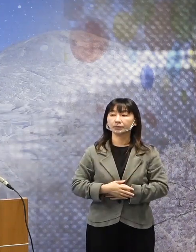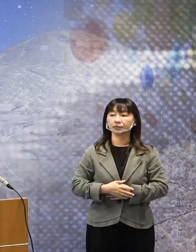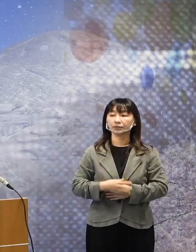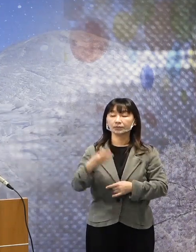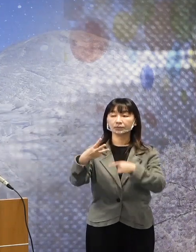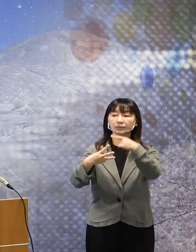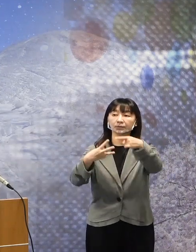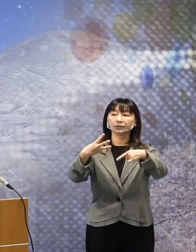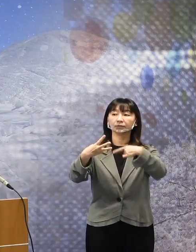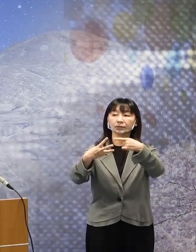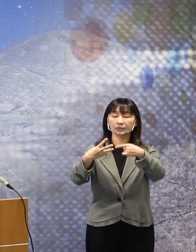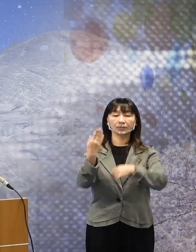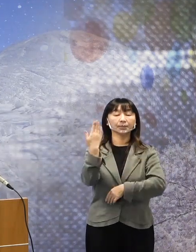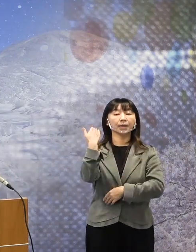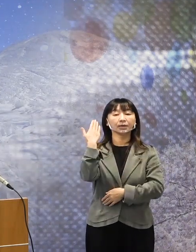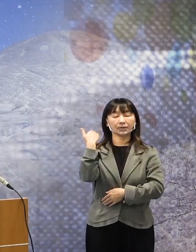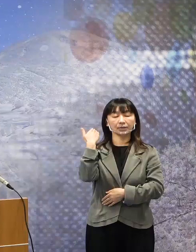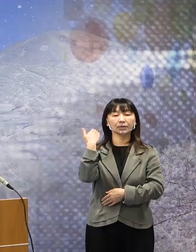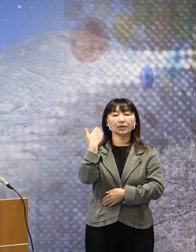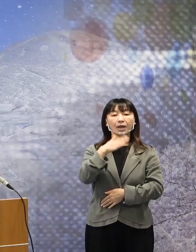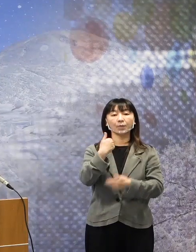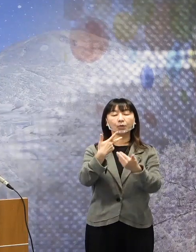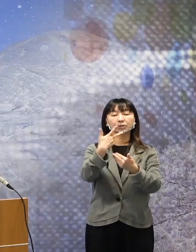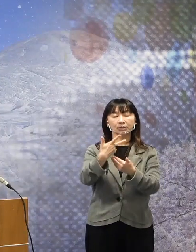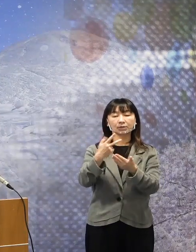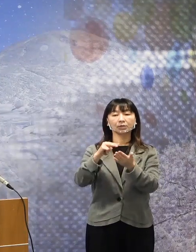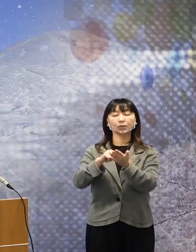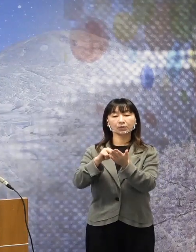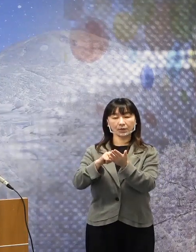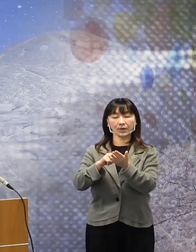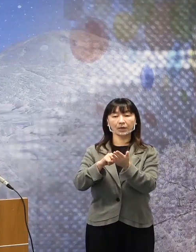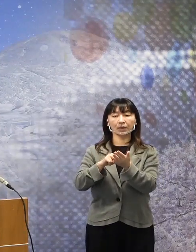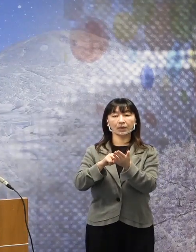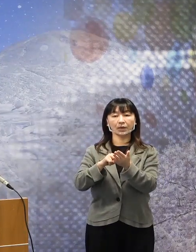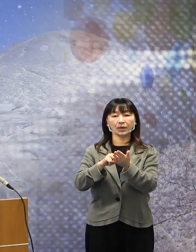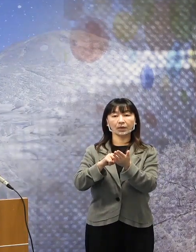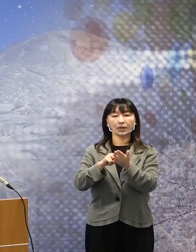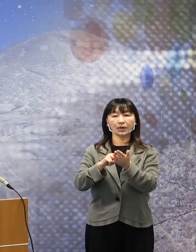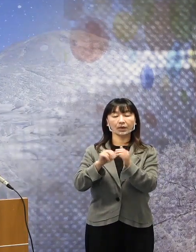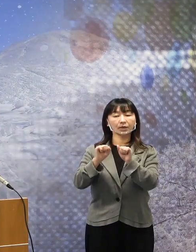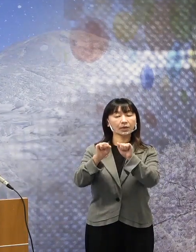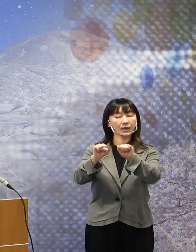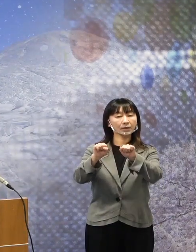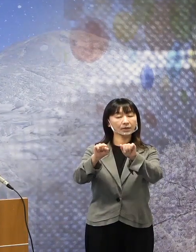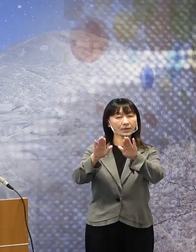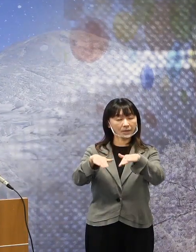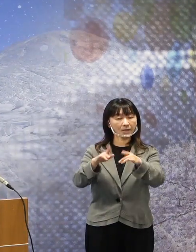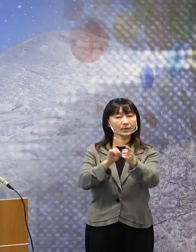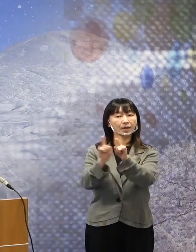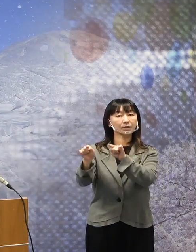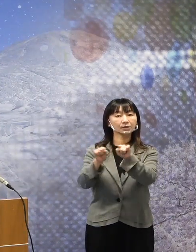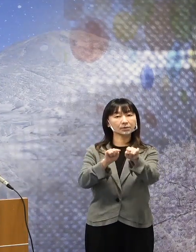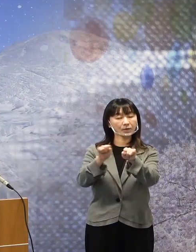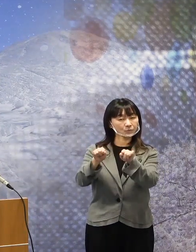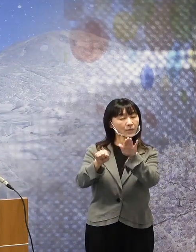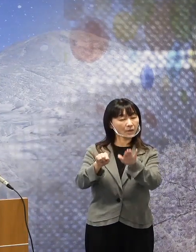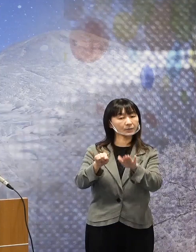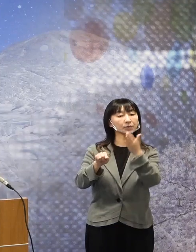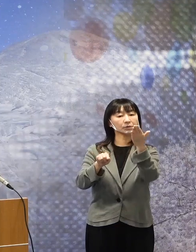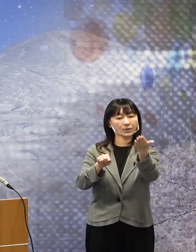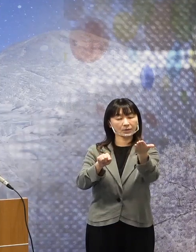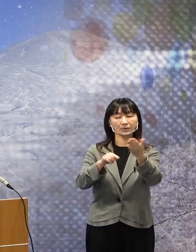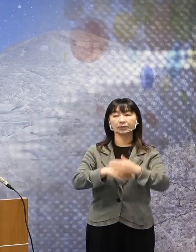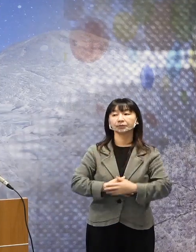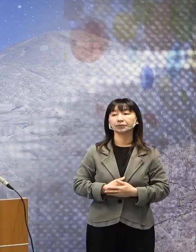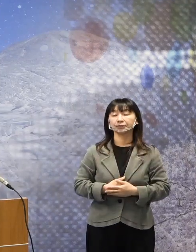は、過去に、はい、青森市としてすでに打ち出したことのある対策でありましたでしょう